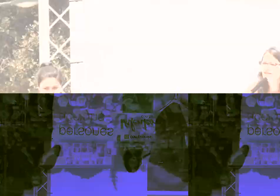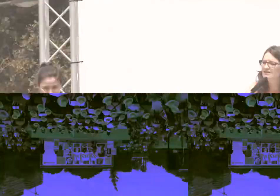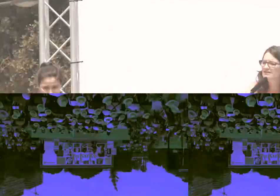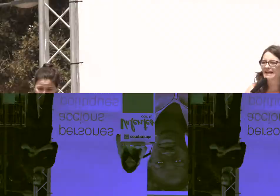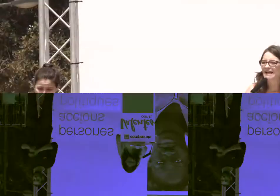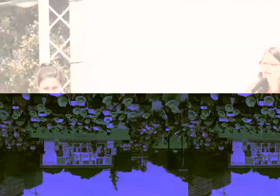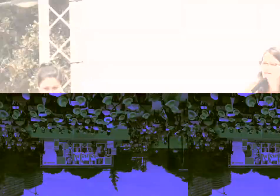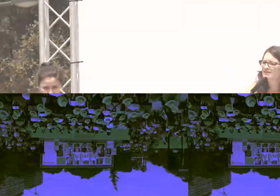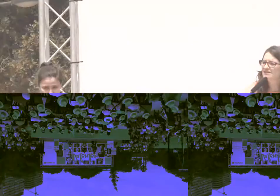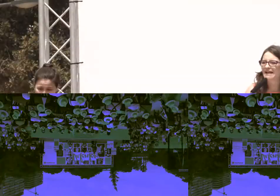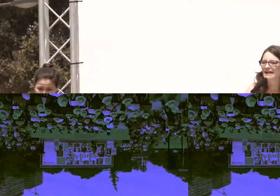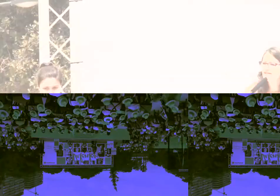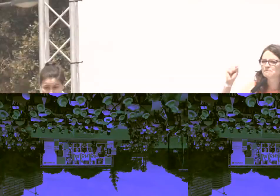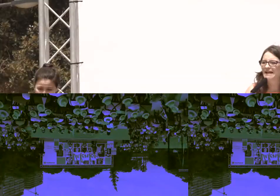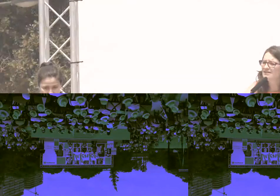Avui